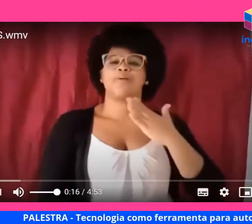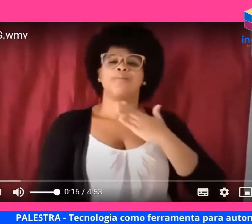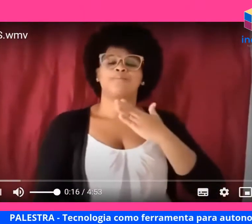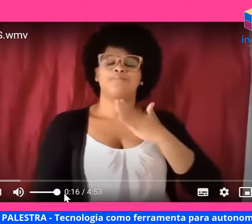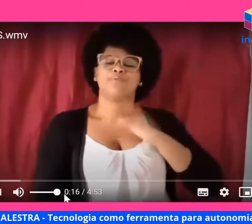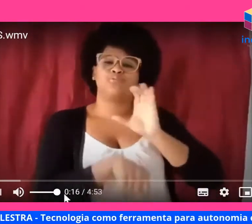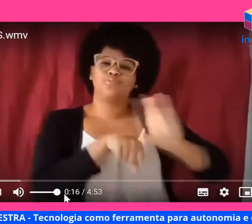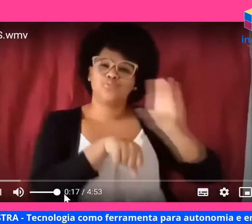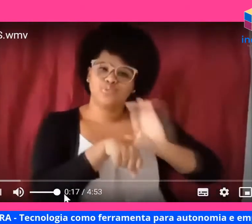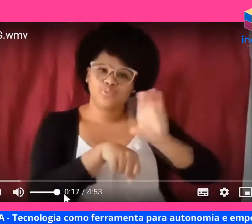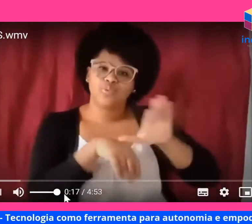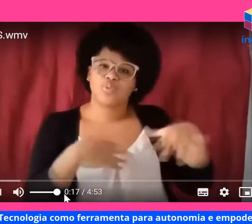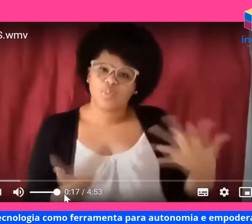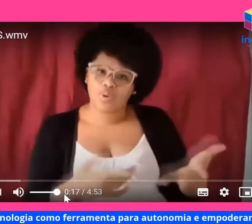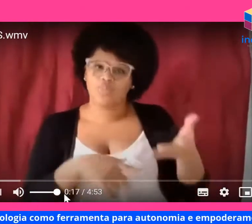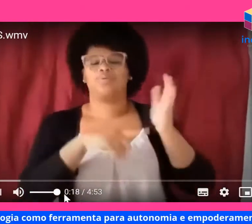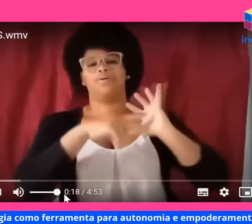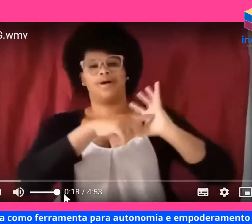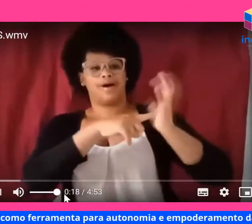sinais.